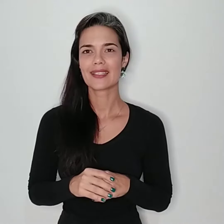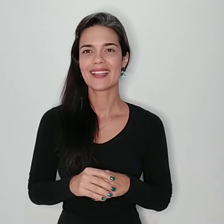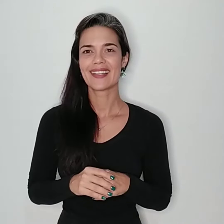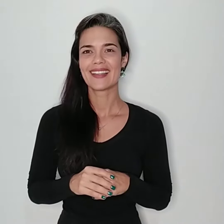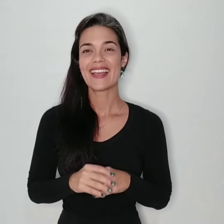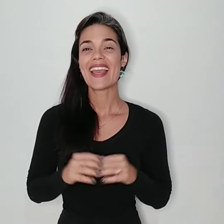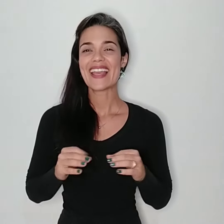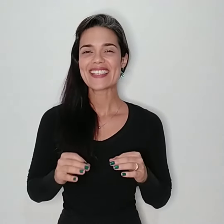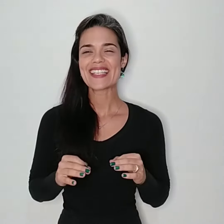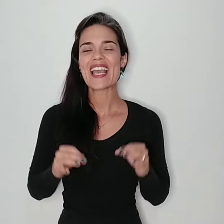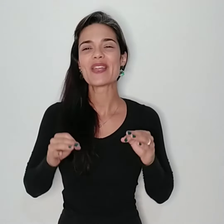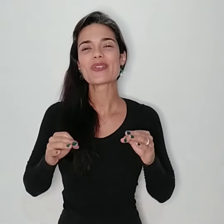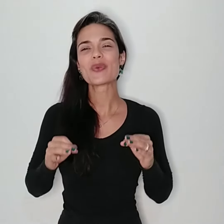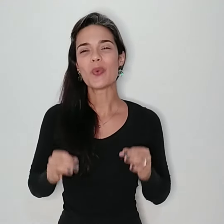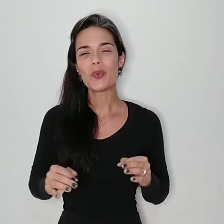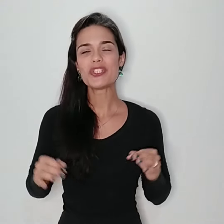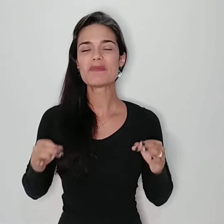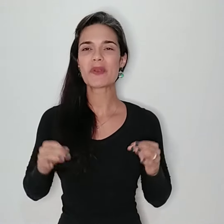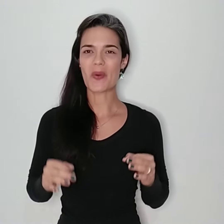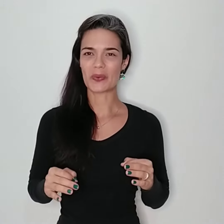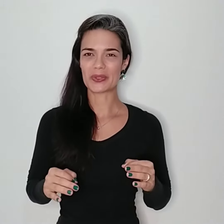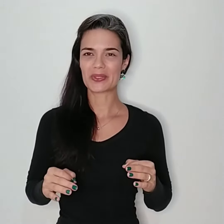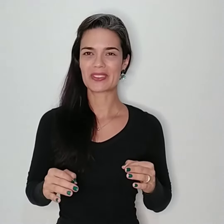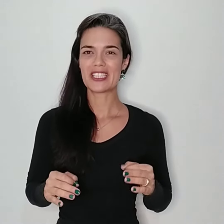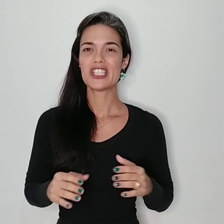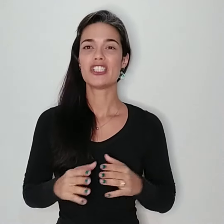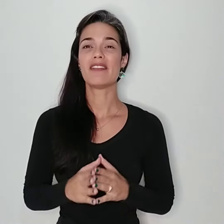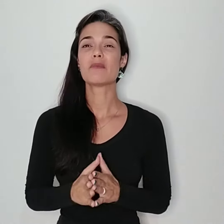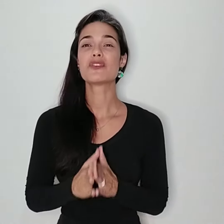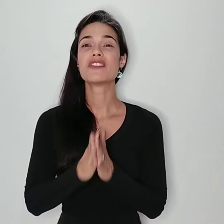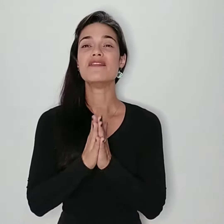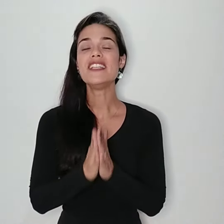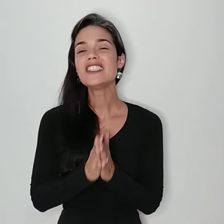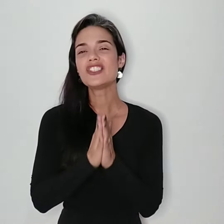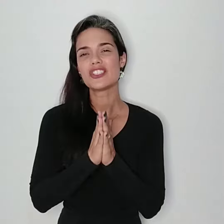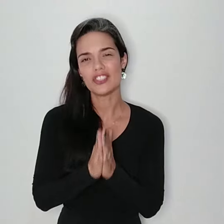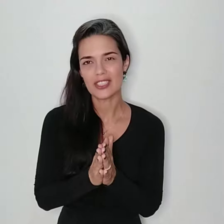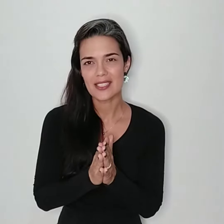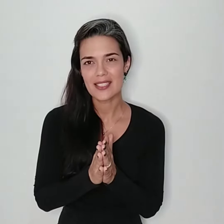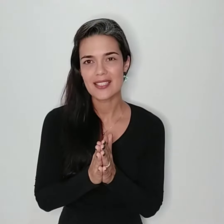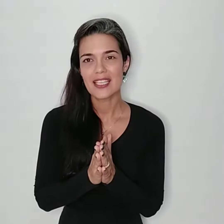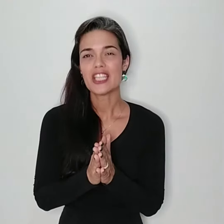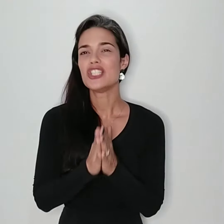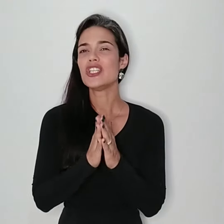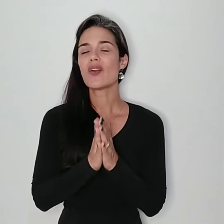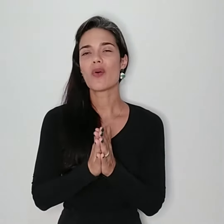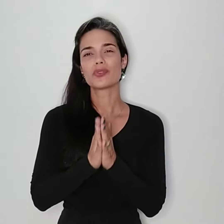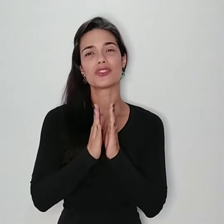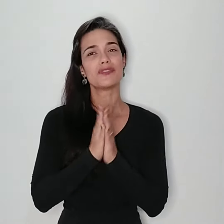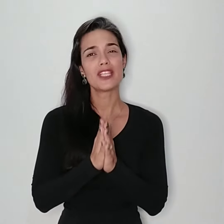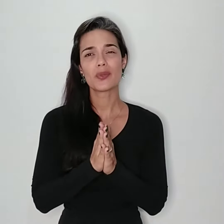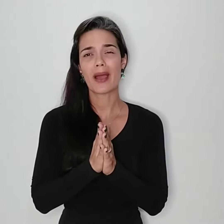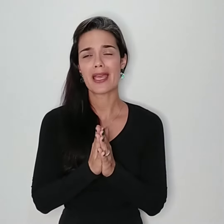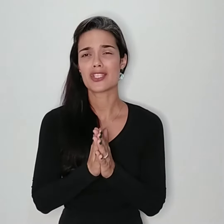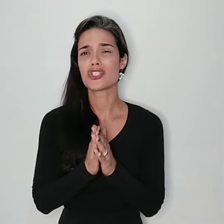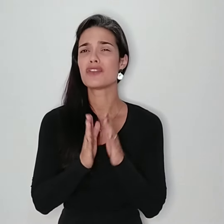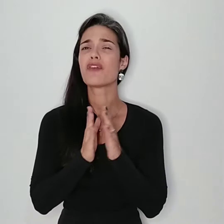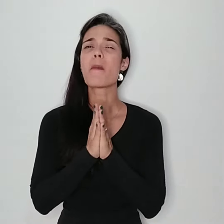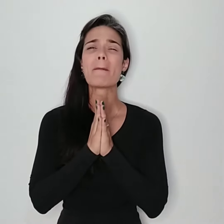Esse é nosso último encontro. Tivemos 20 dias de encontros virtuais de forma